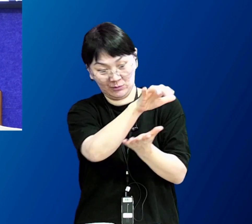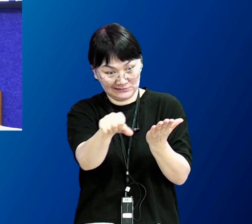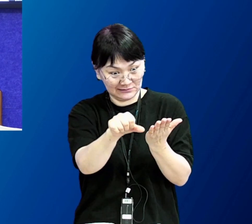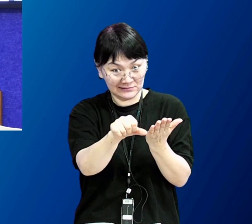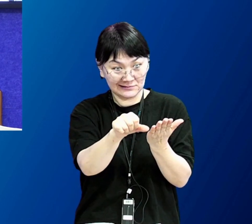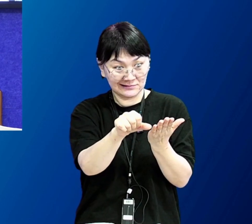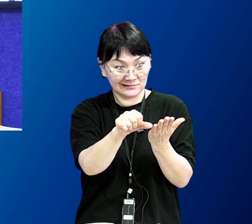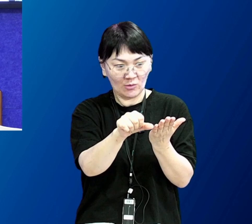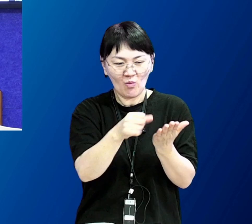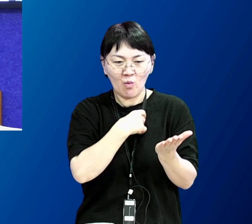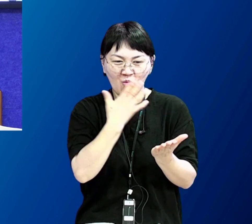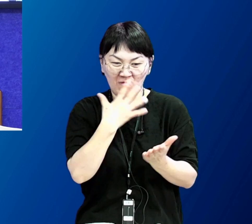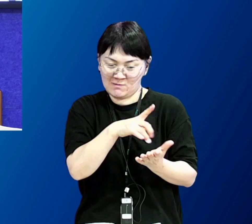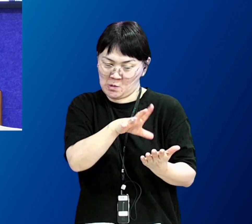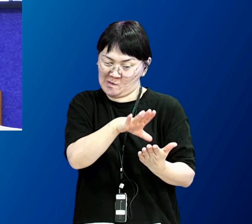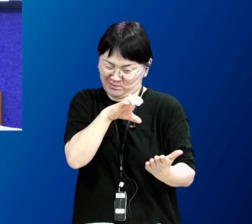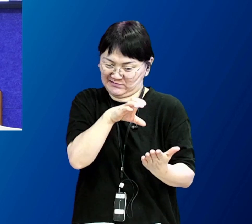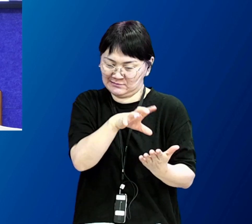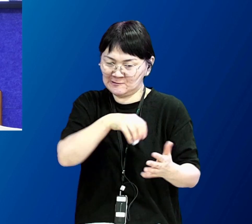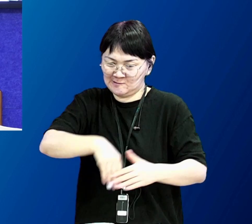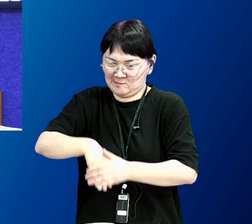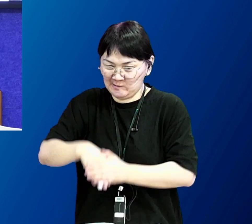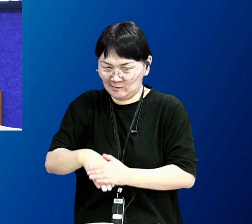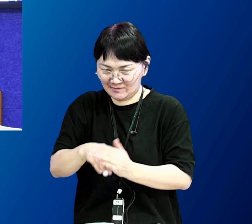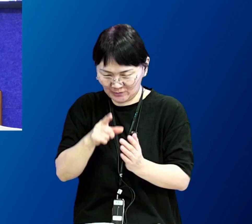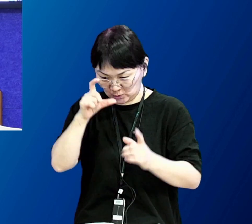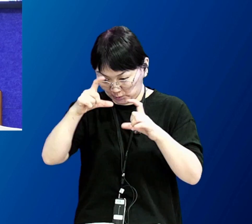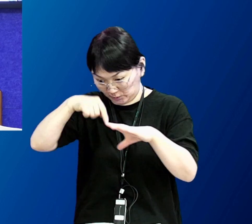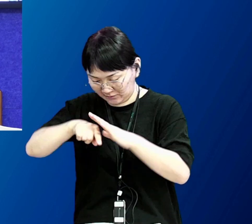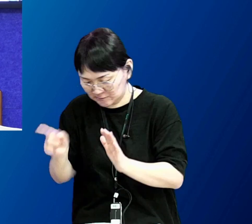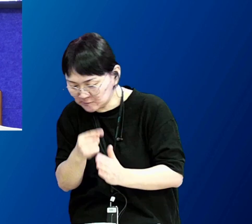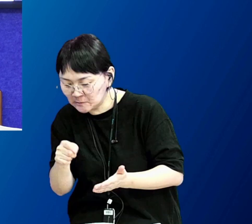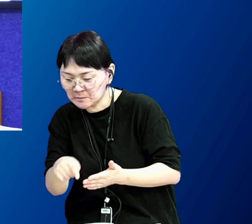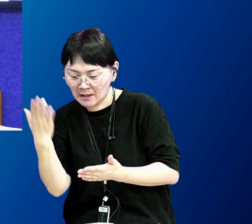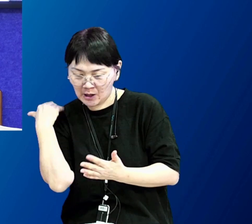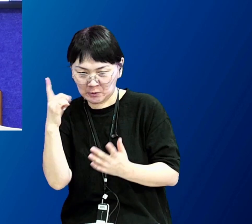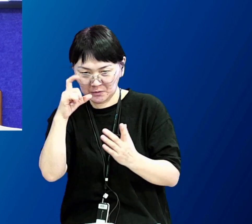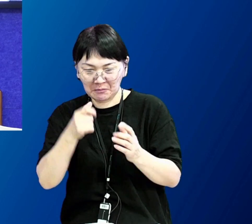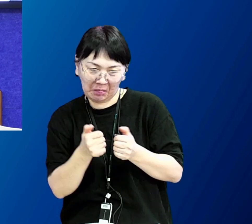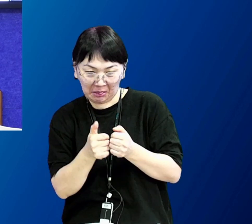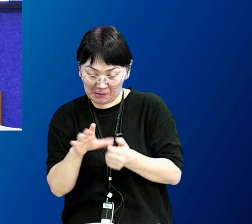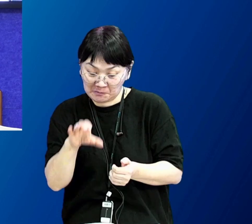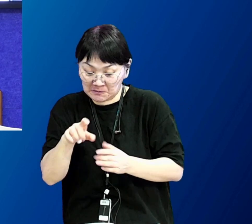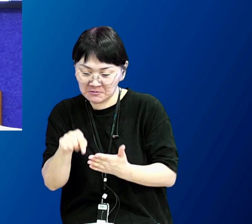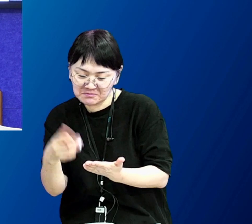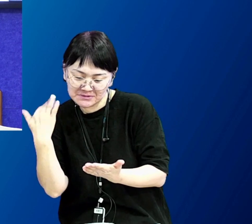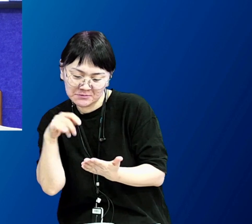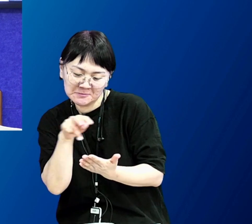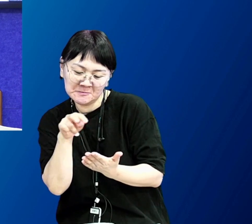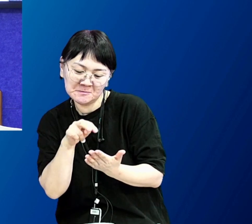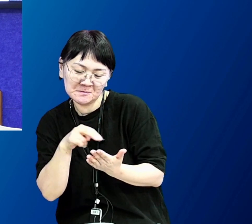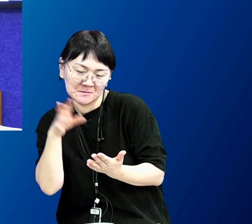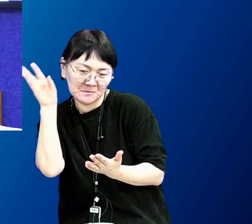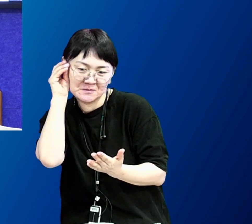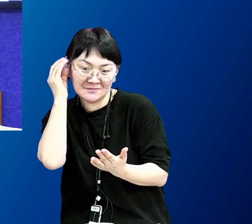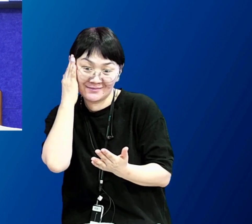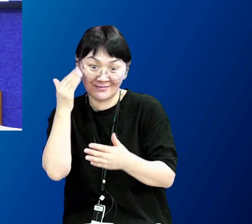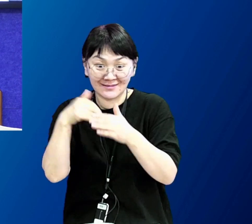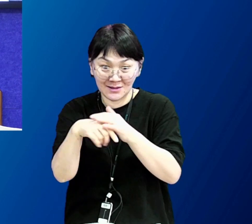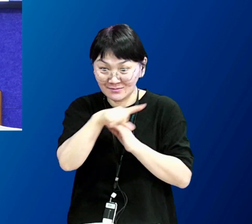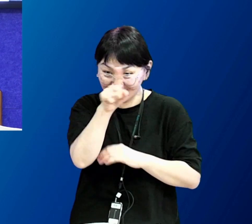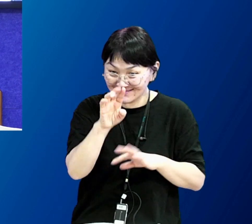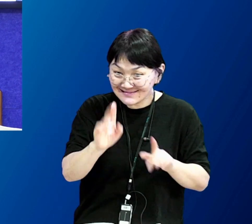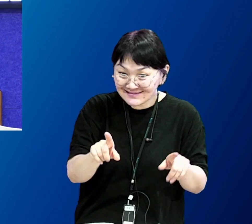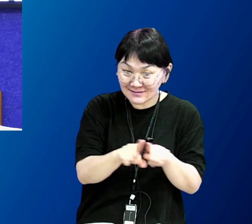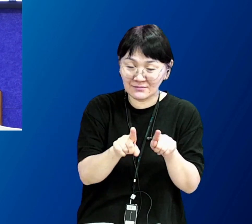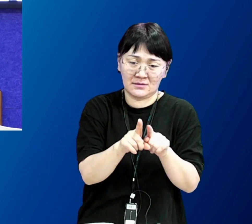Скриншот хийгээд хадгалах бах тийм үү? үнэхээр эзнийг хайрлж байна гэдэг нь